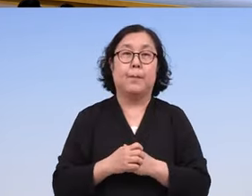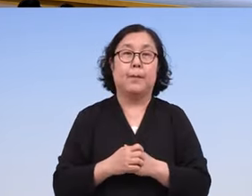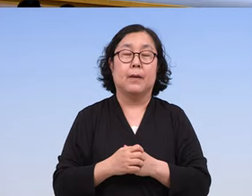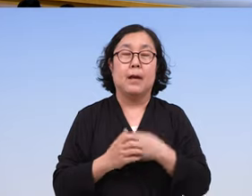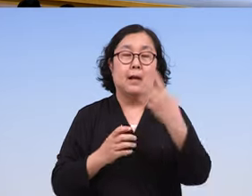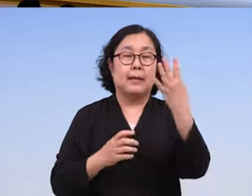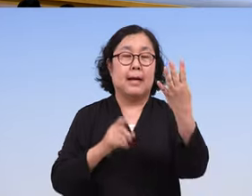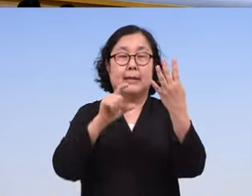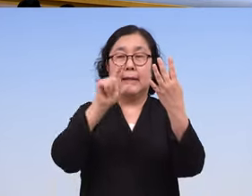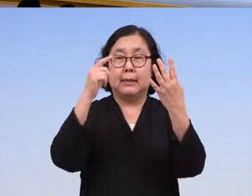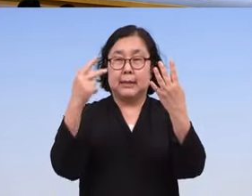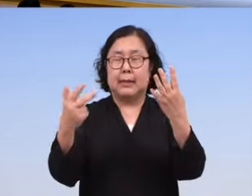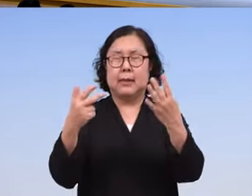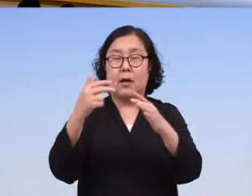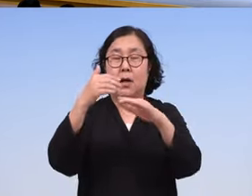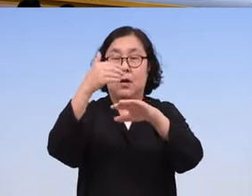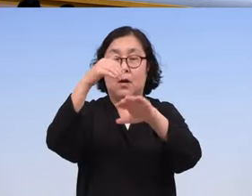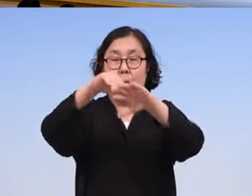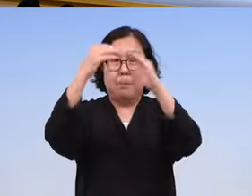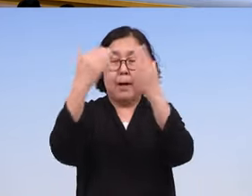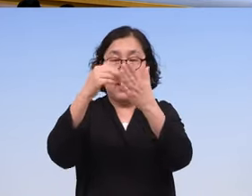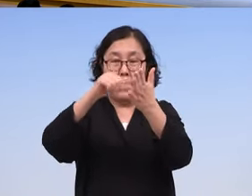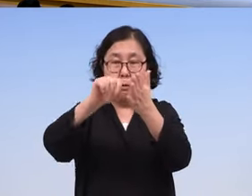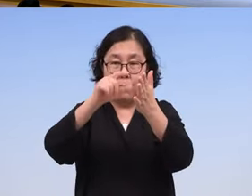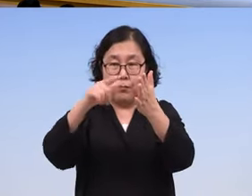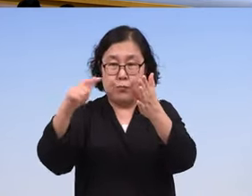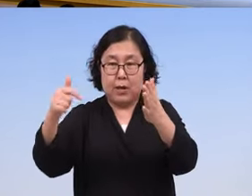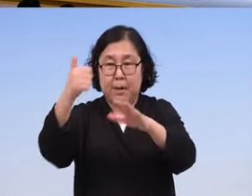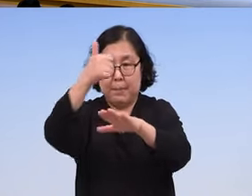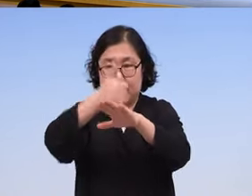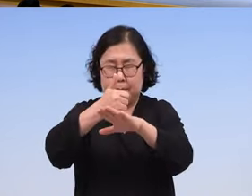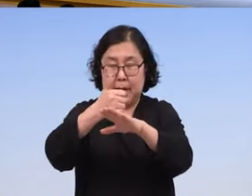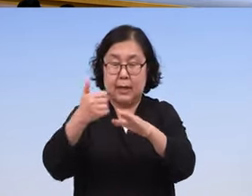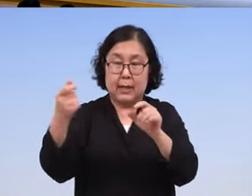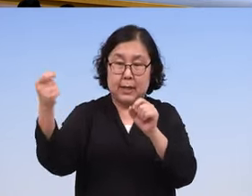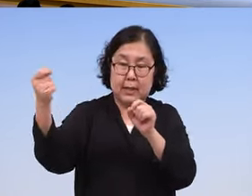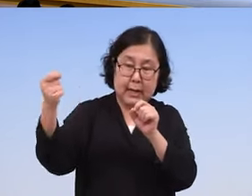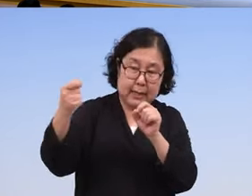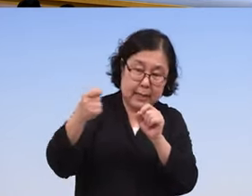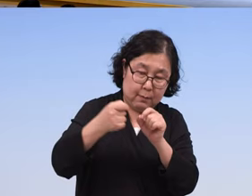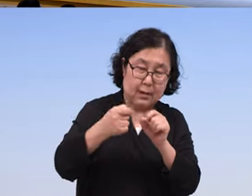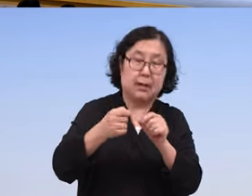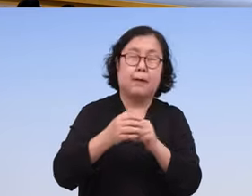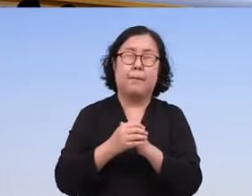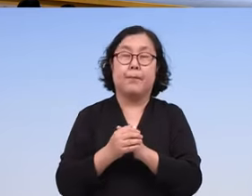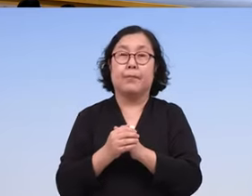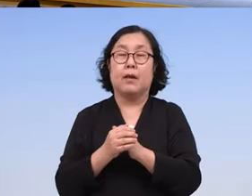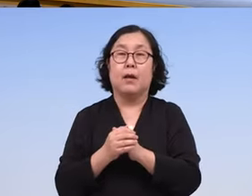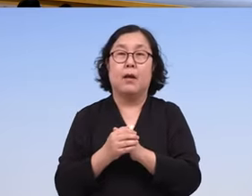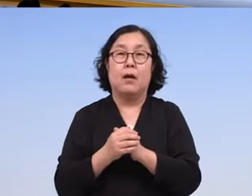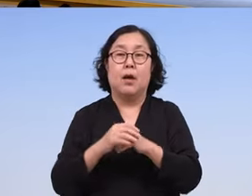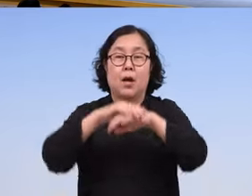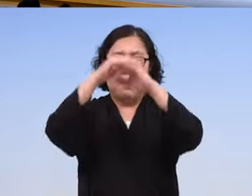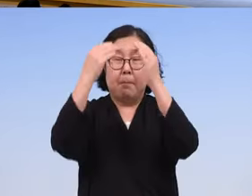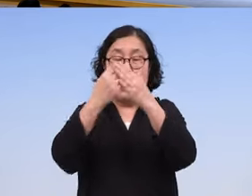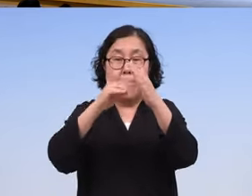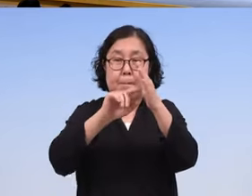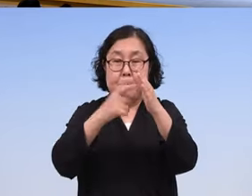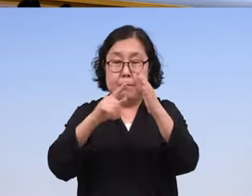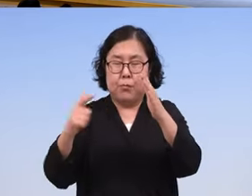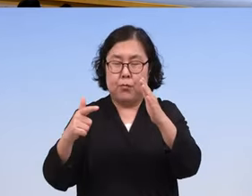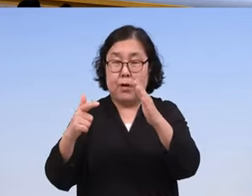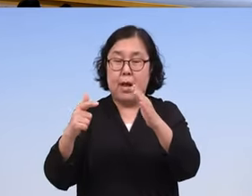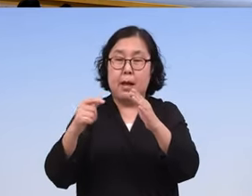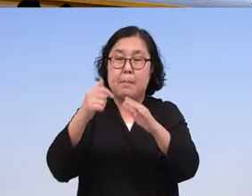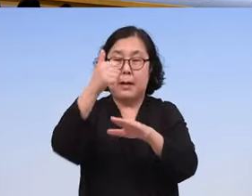보십시오. 만물의 마지막이 가까웠으니, 이게 지금 말세를 얘기하는 거 아닙니까? 이거 오늘 딱 우리 시대 아닙니까?